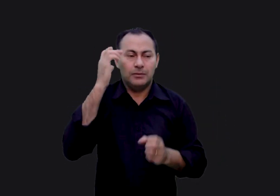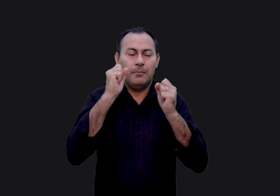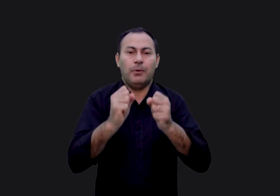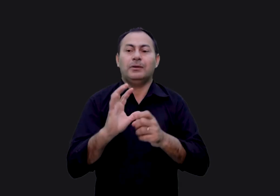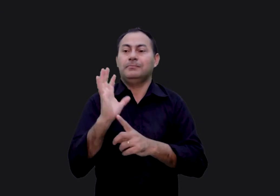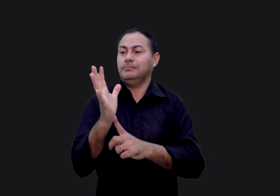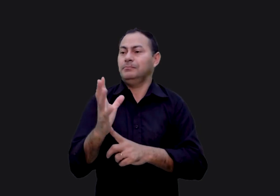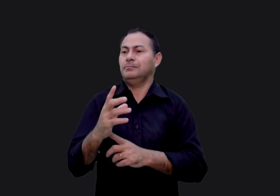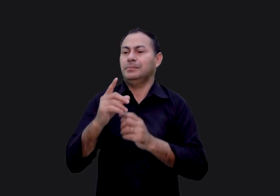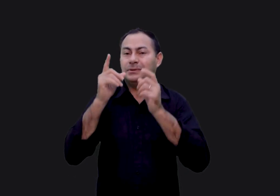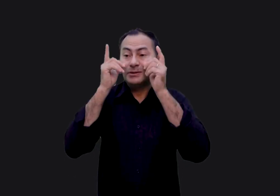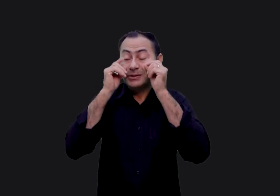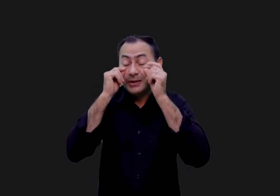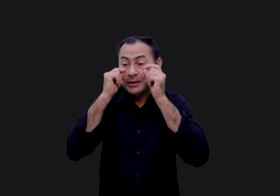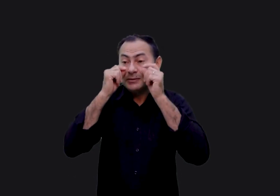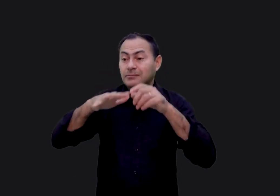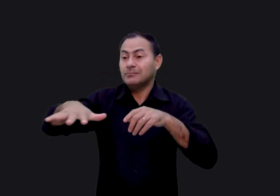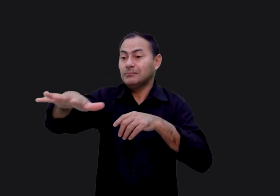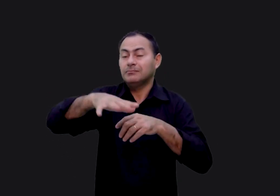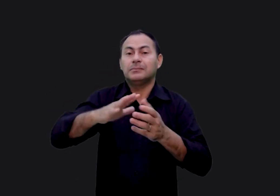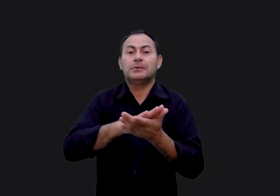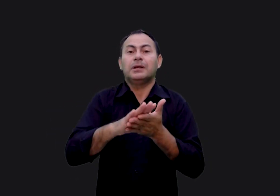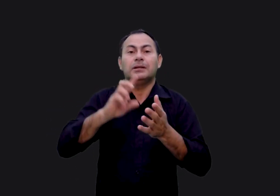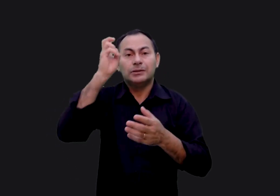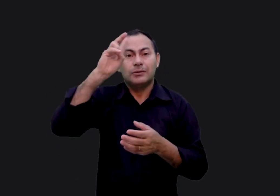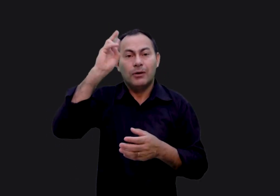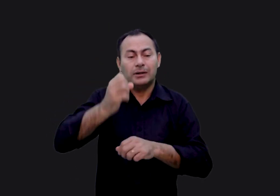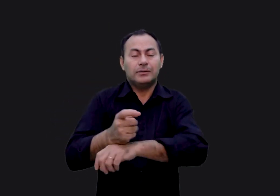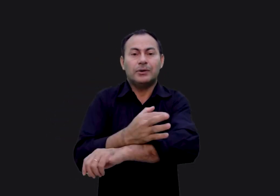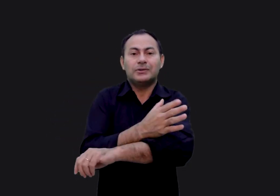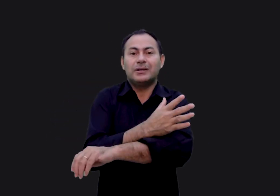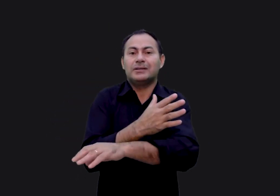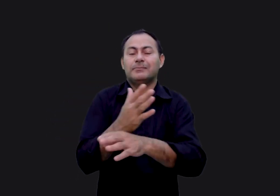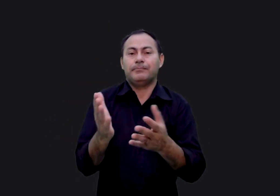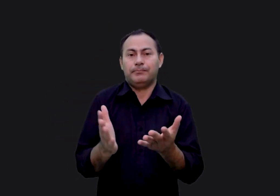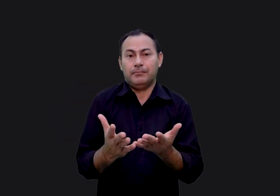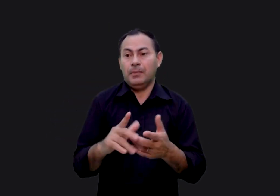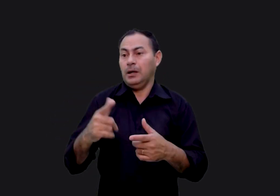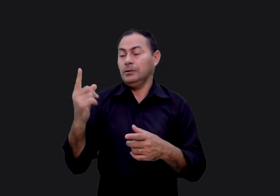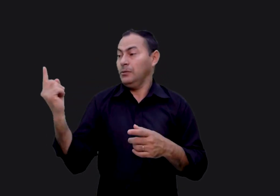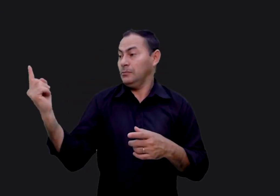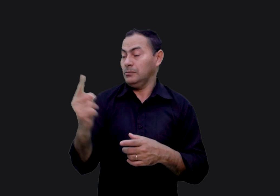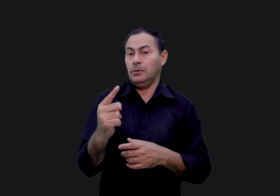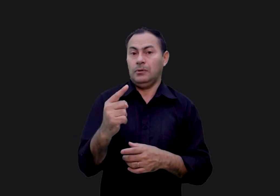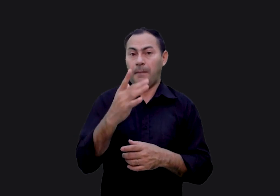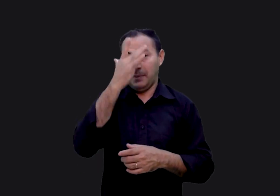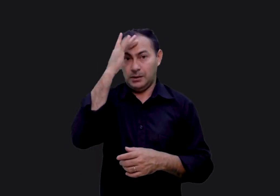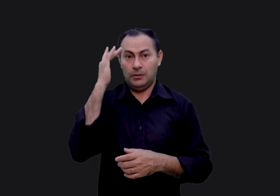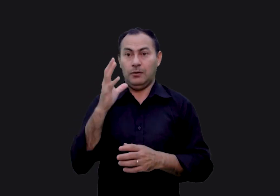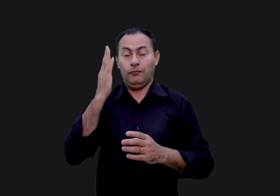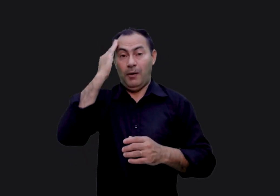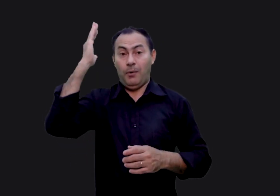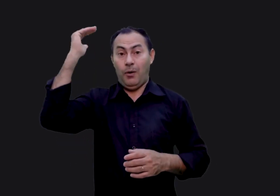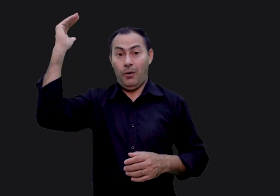pessoas podem causar sono na plateia porque não tem uma história de emoções. Mas se uma dessas pessoas